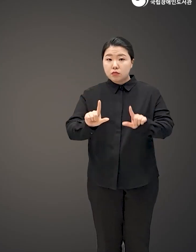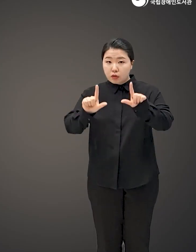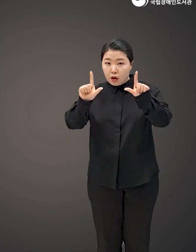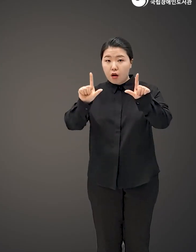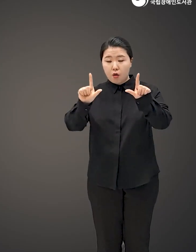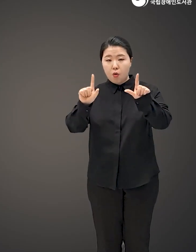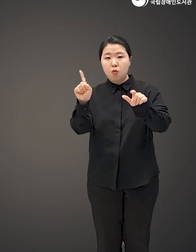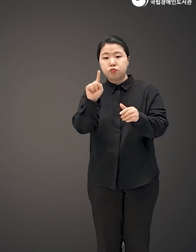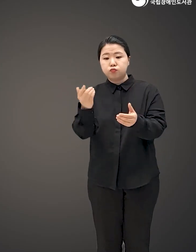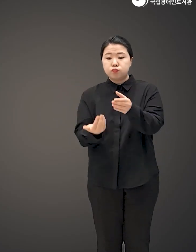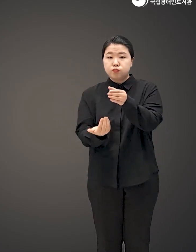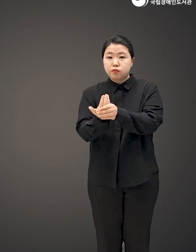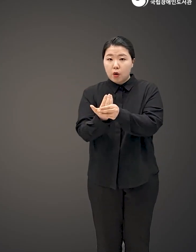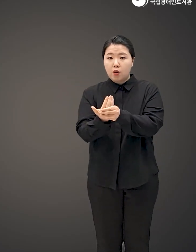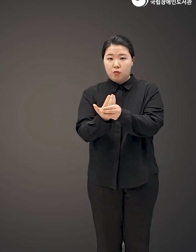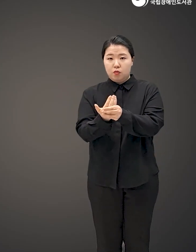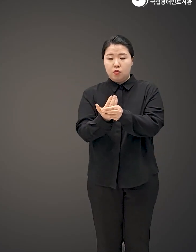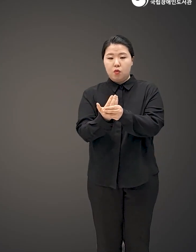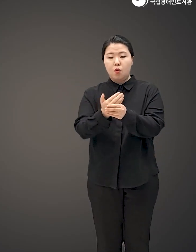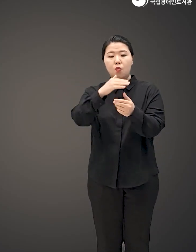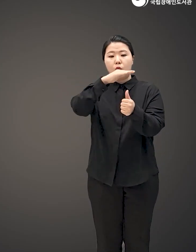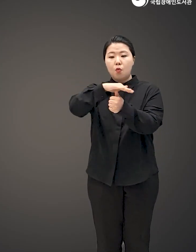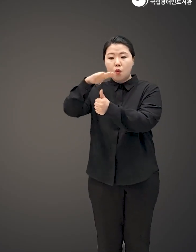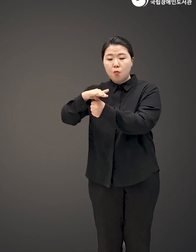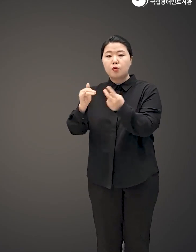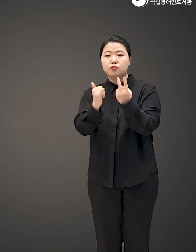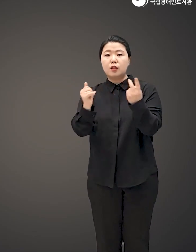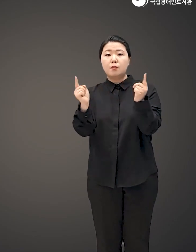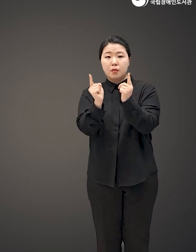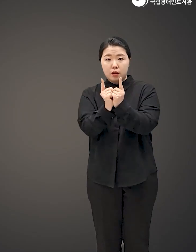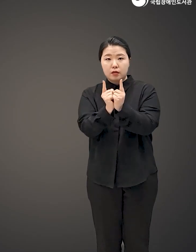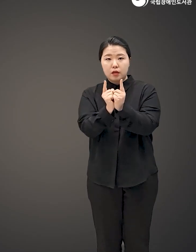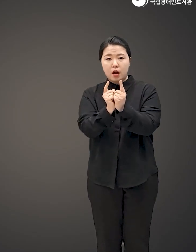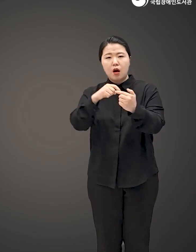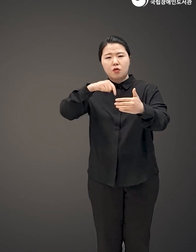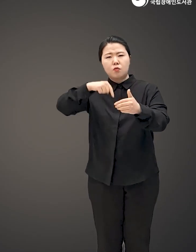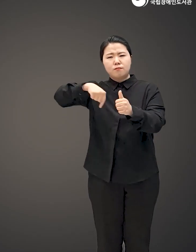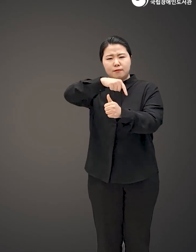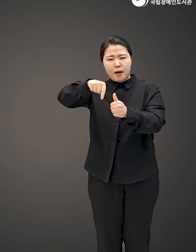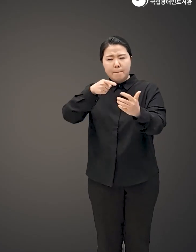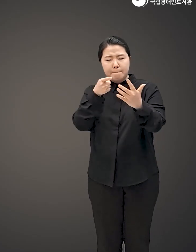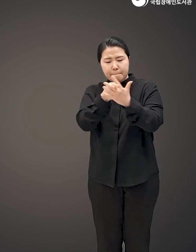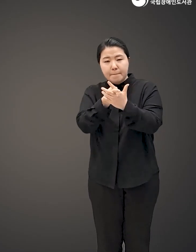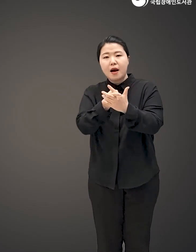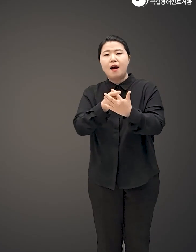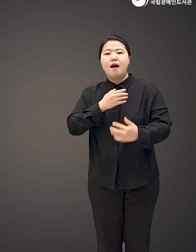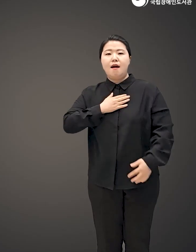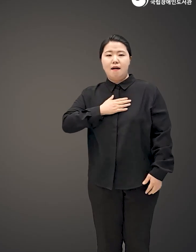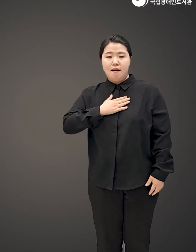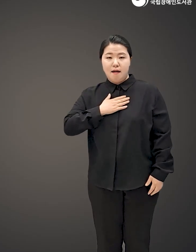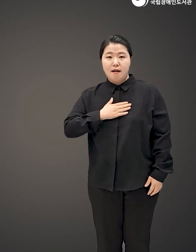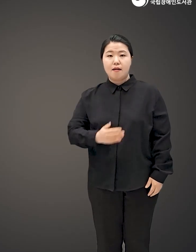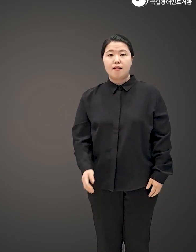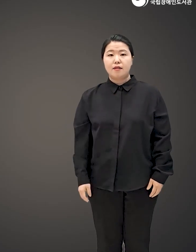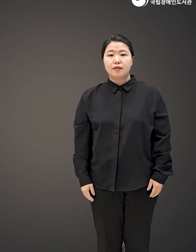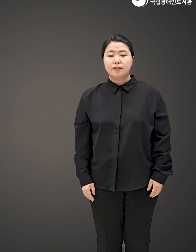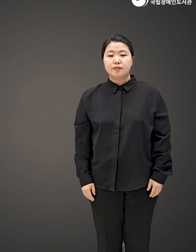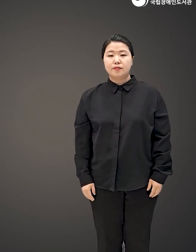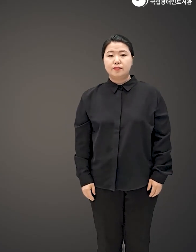날 우연한 사건으로 만나게 된 두 아이. 각자의 숨겨진 모습을 이미 알고 있었던 듯한데